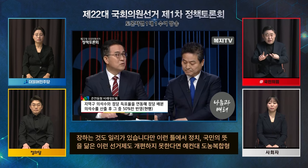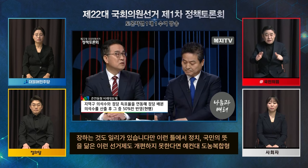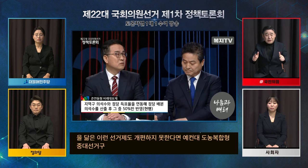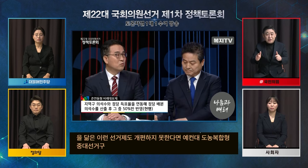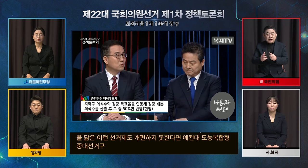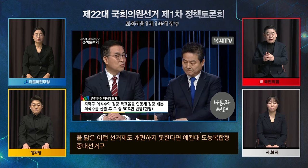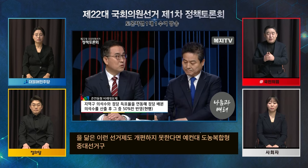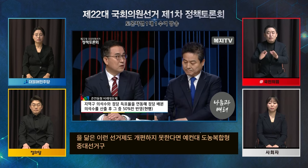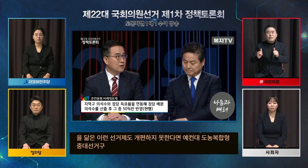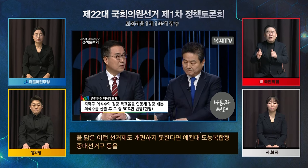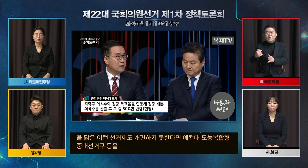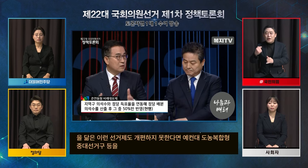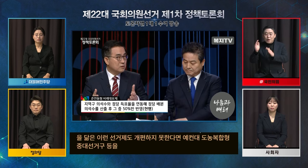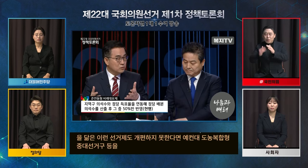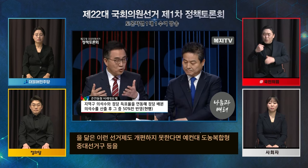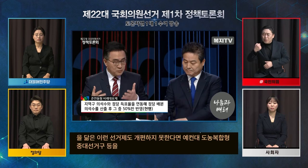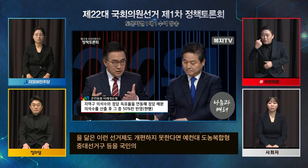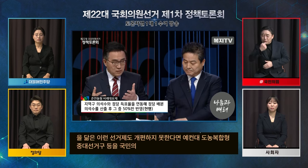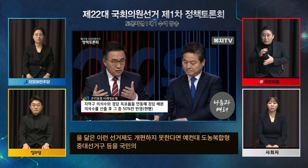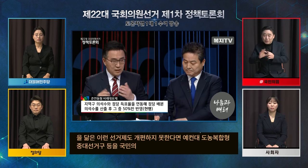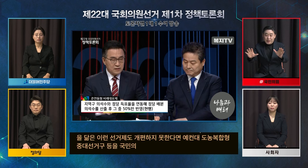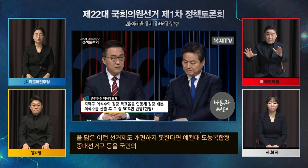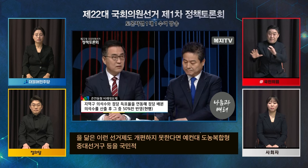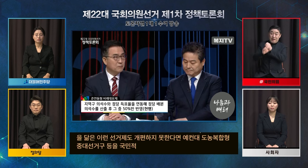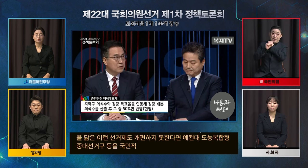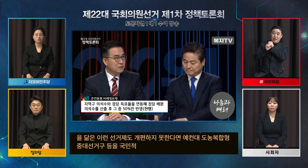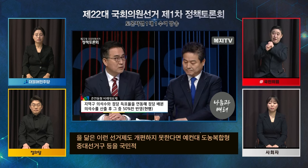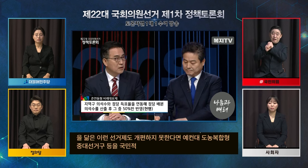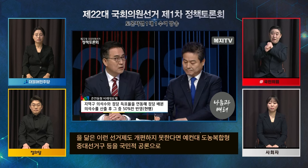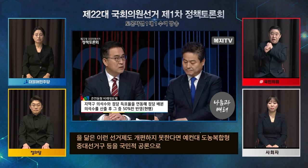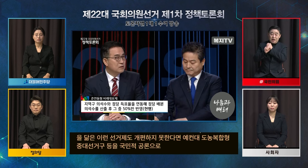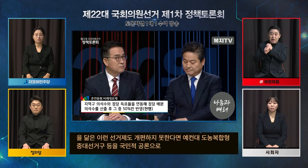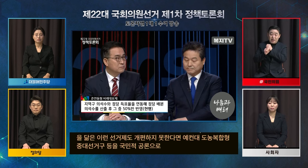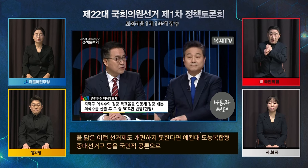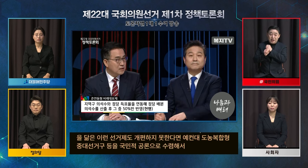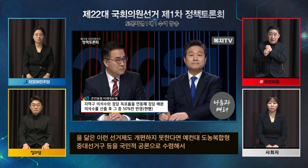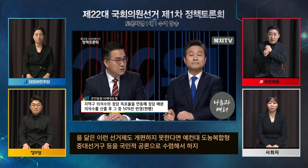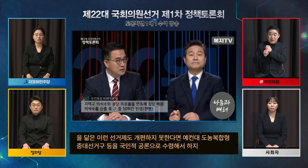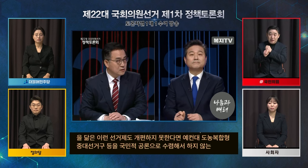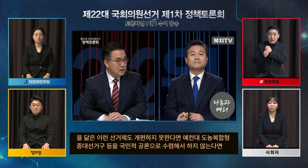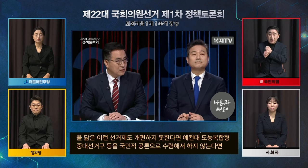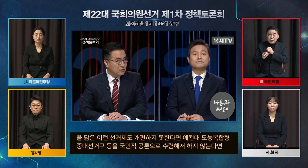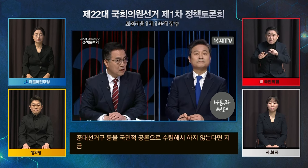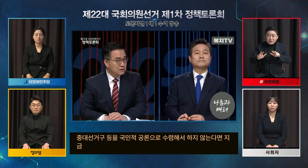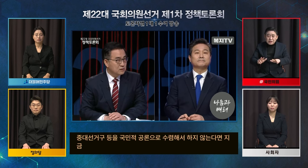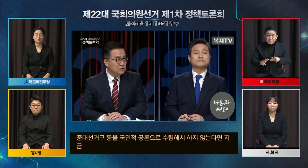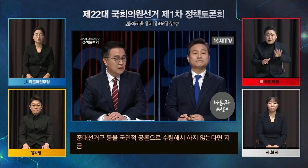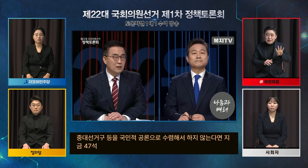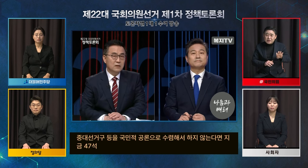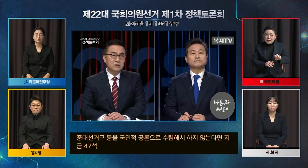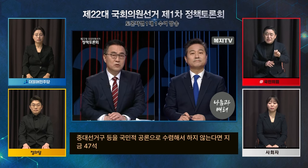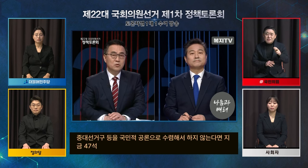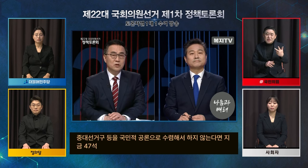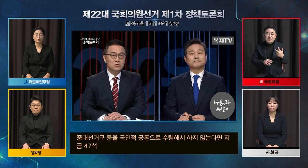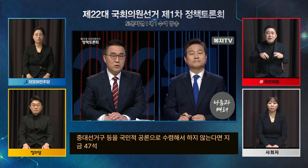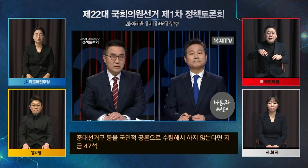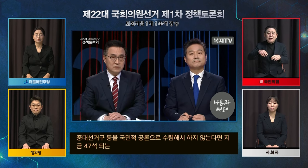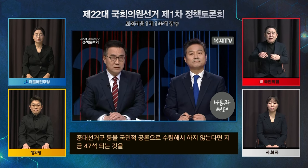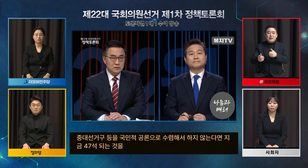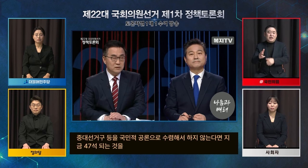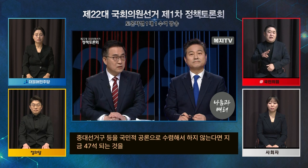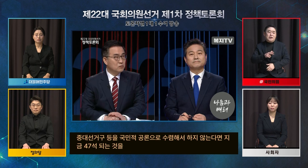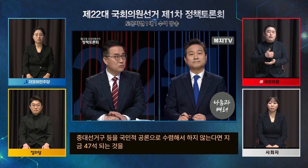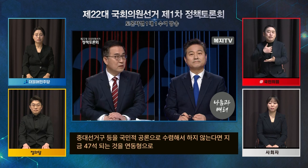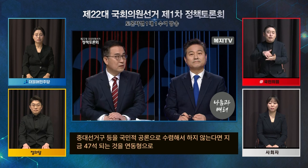국민적 공론으로서 수렴해서 하지 않는다면 지금 47석까지 되는 것을 연동형으로